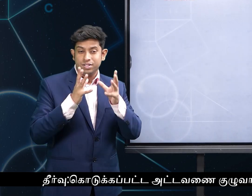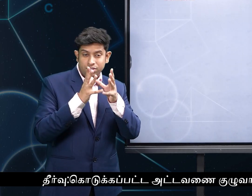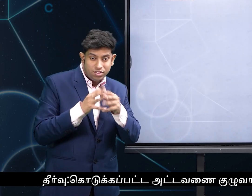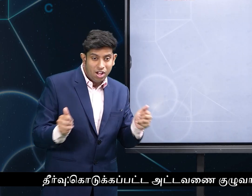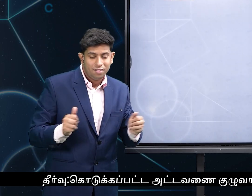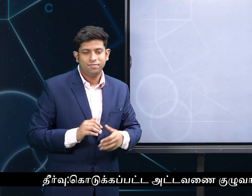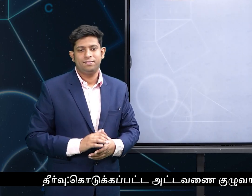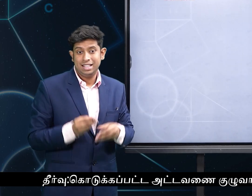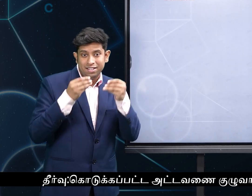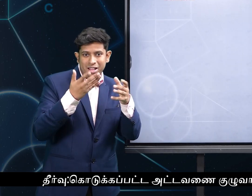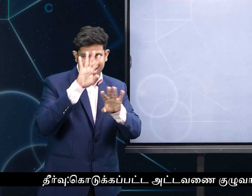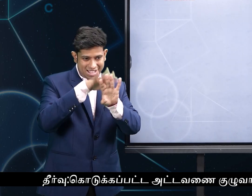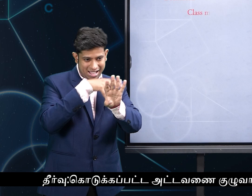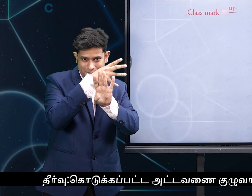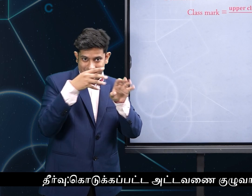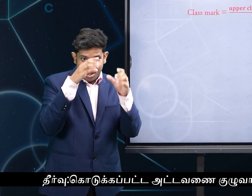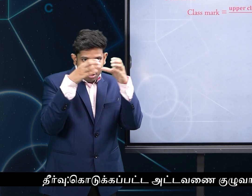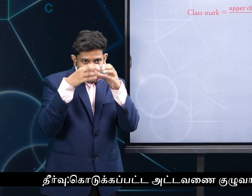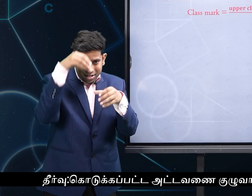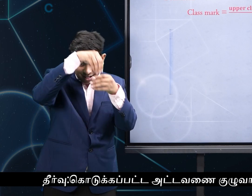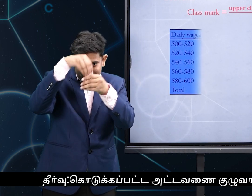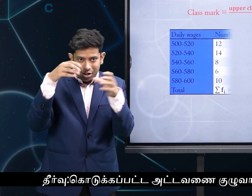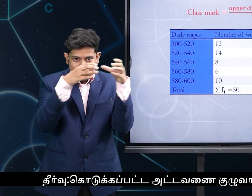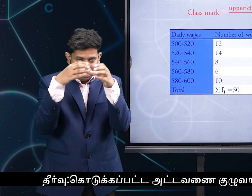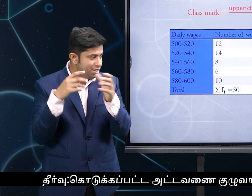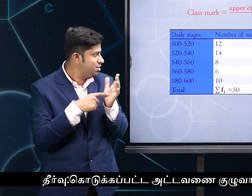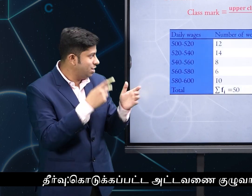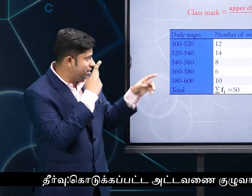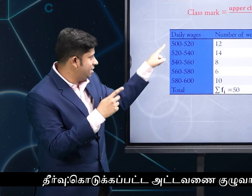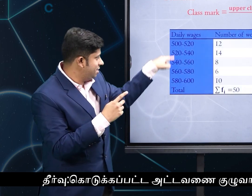தீர்வு கொடுக்கப்பட்ட அட்டவணை குழுவான தரவுகளை கொண்டுள்ளது.